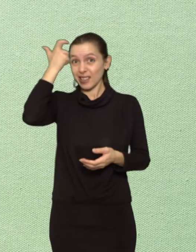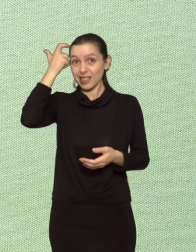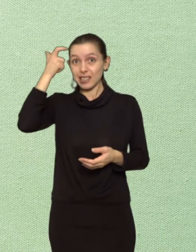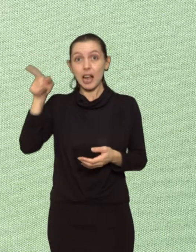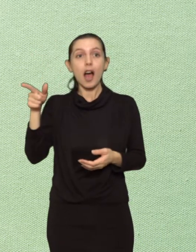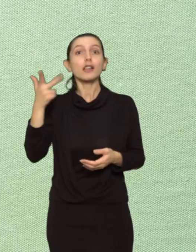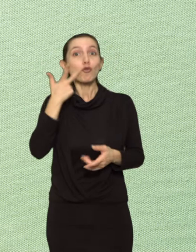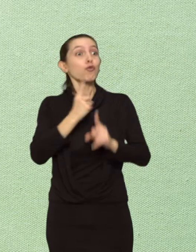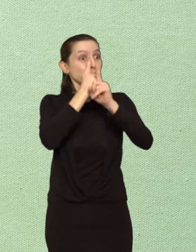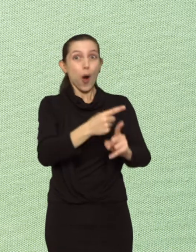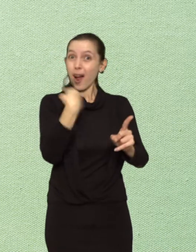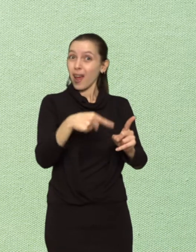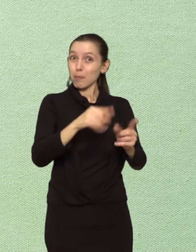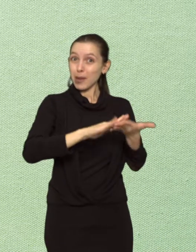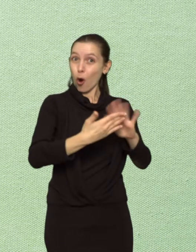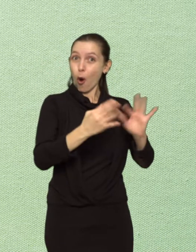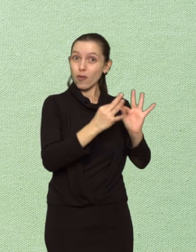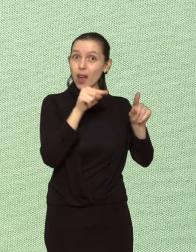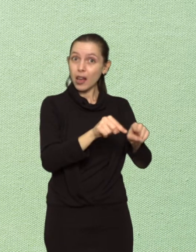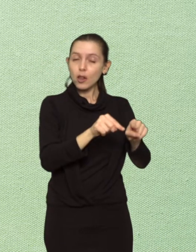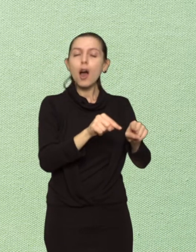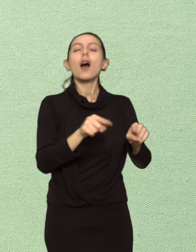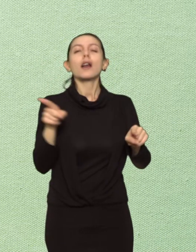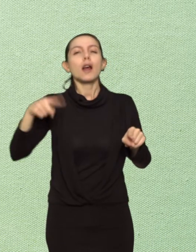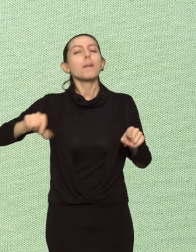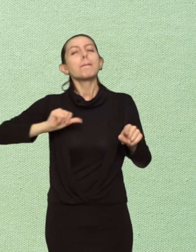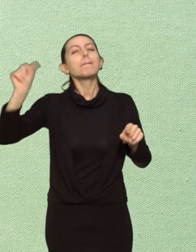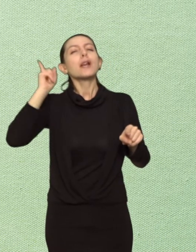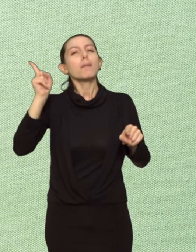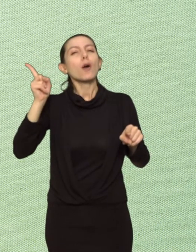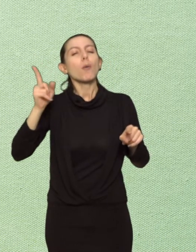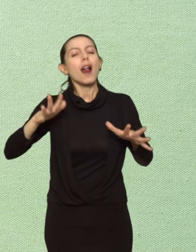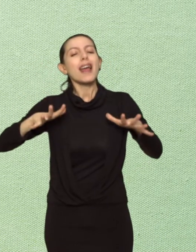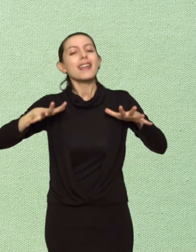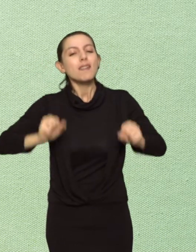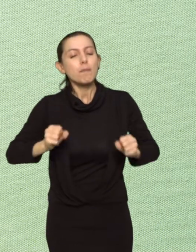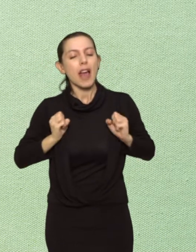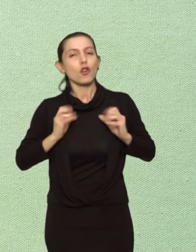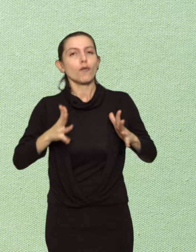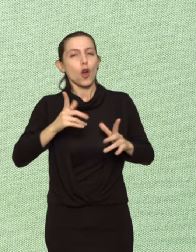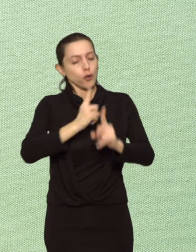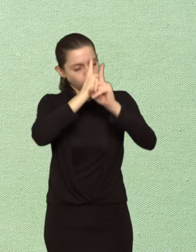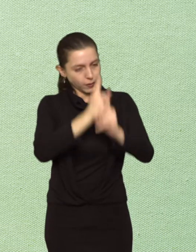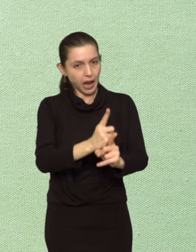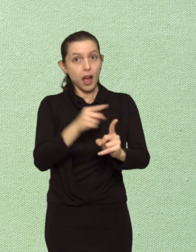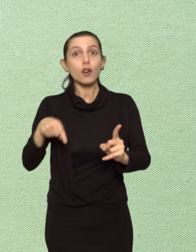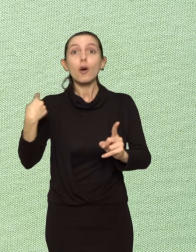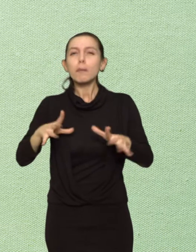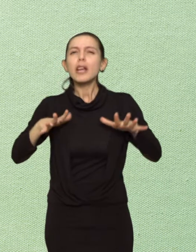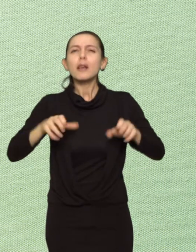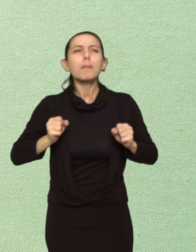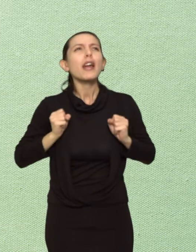a rispettarla devono rispettare un impegno volontario all'interno di